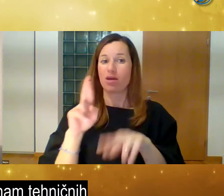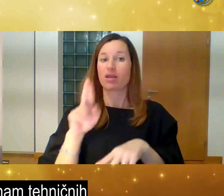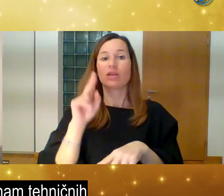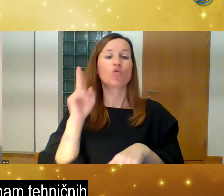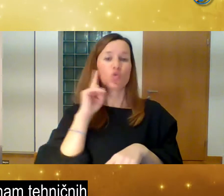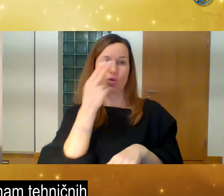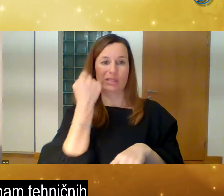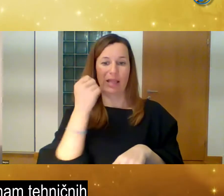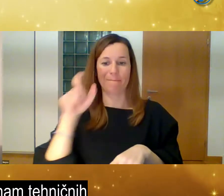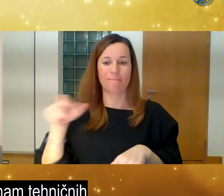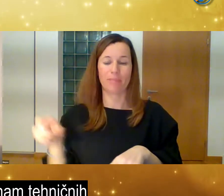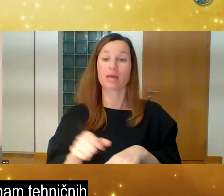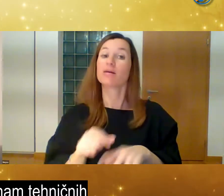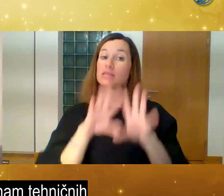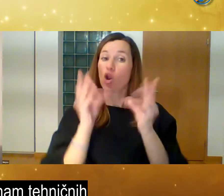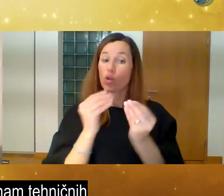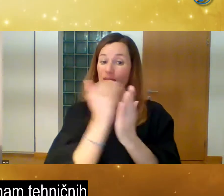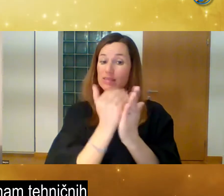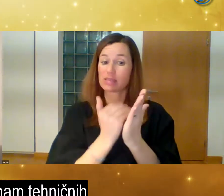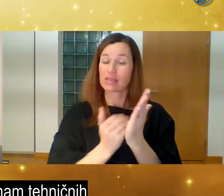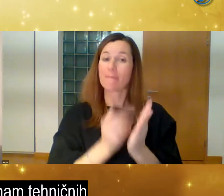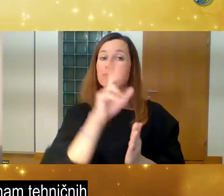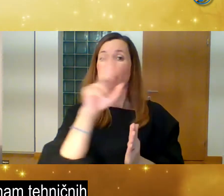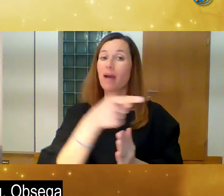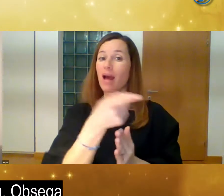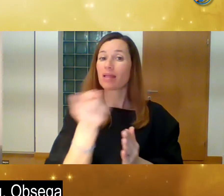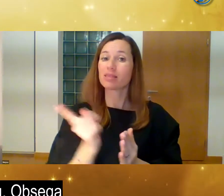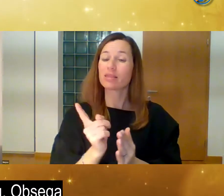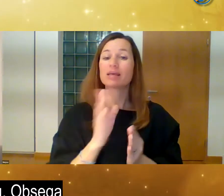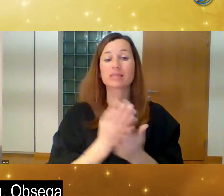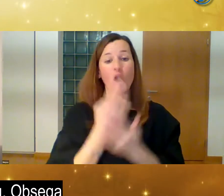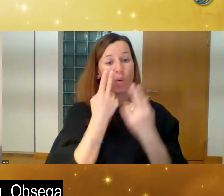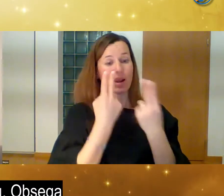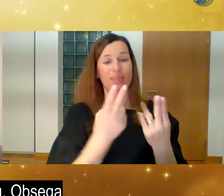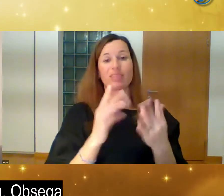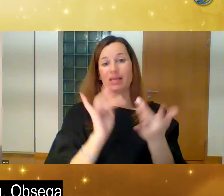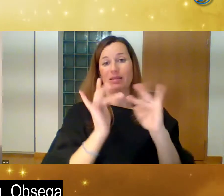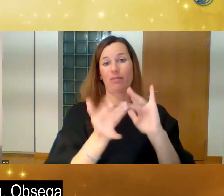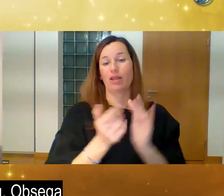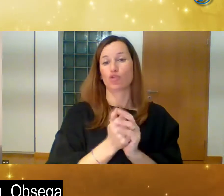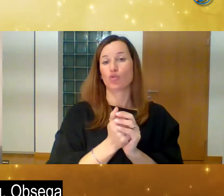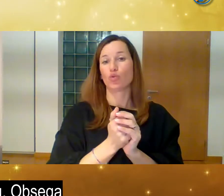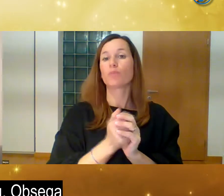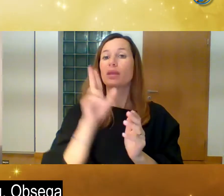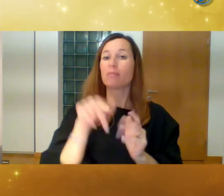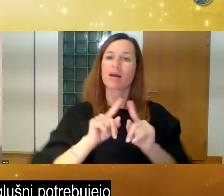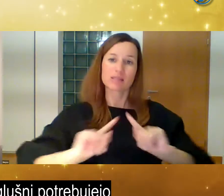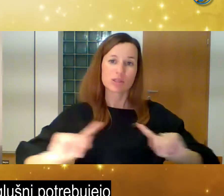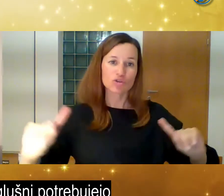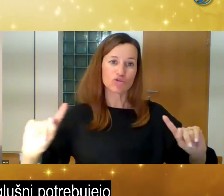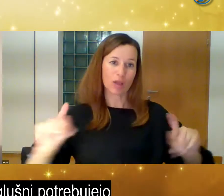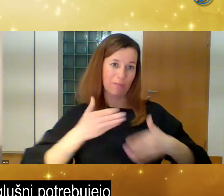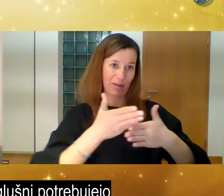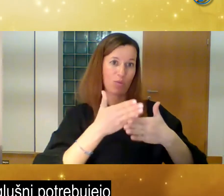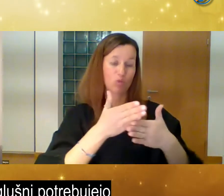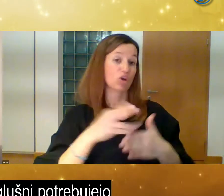Celoten seznam tehničnih pripomočkov imate na voljo za ogled na spletu. Obsega različne pripomočke, ki jih